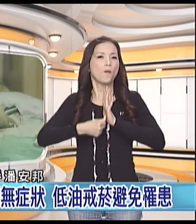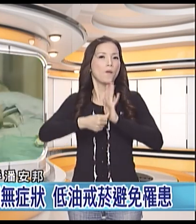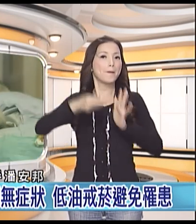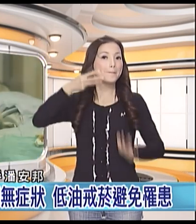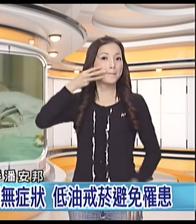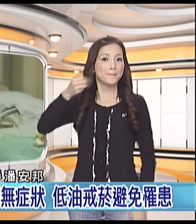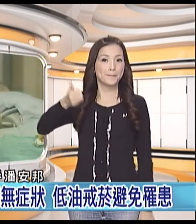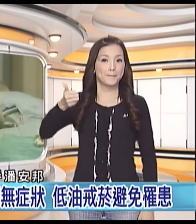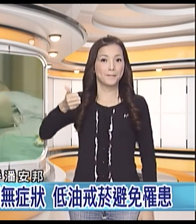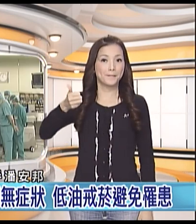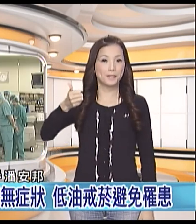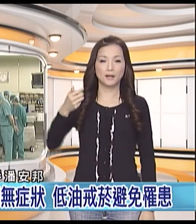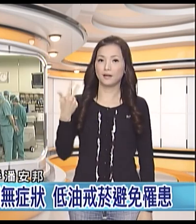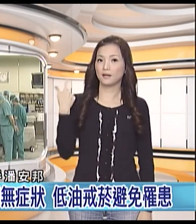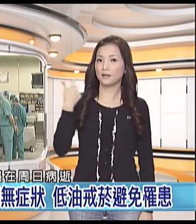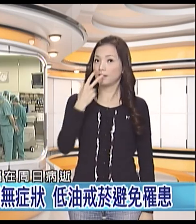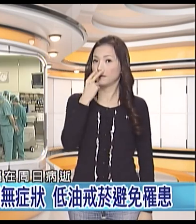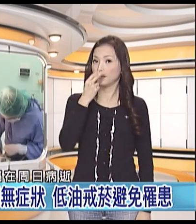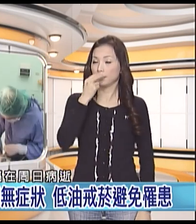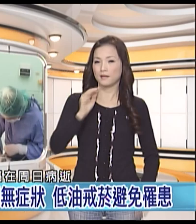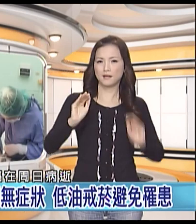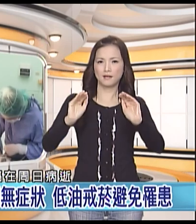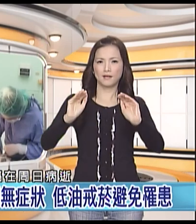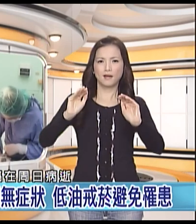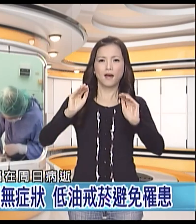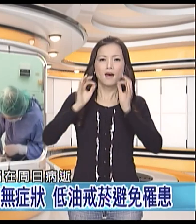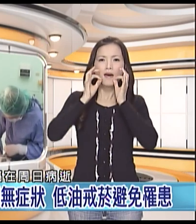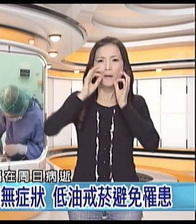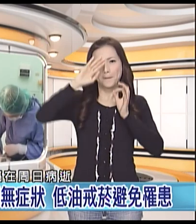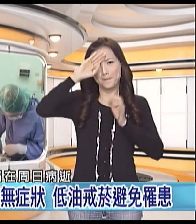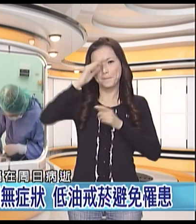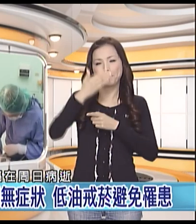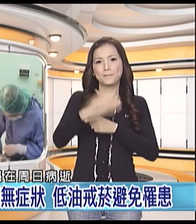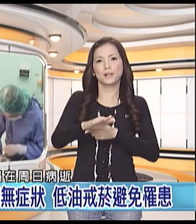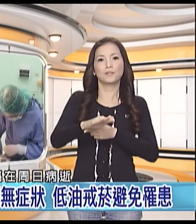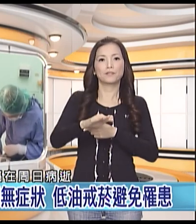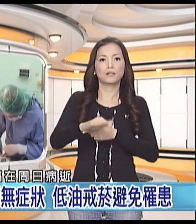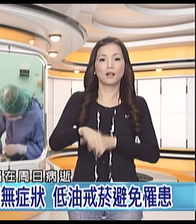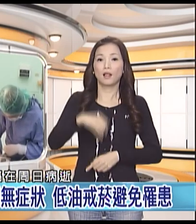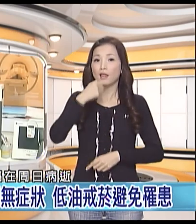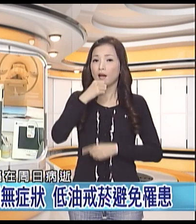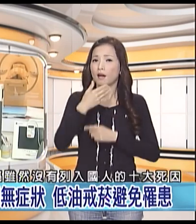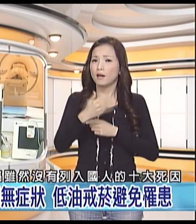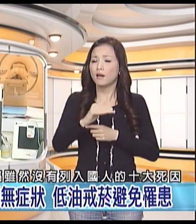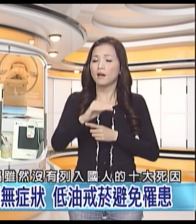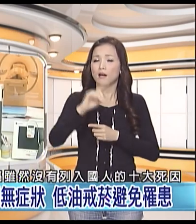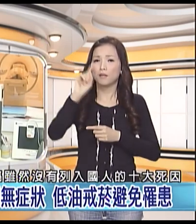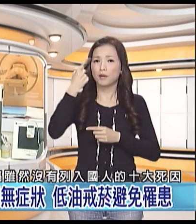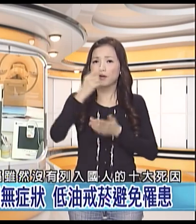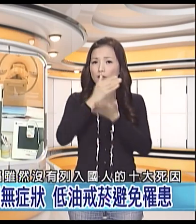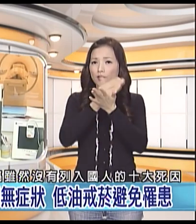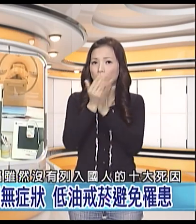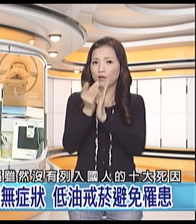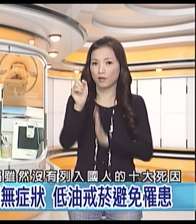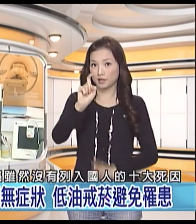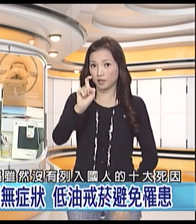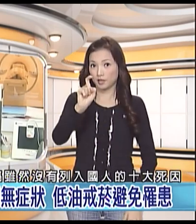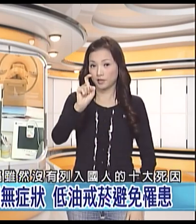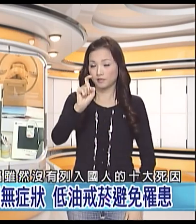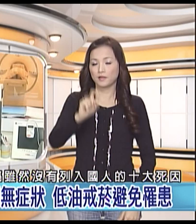手潘安邦，因为肾脏癌在周日病逝。目前肾脏癌虽然没有列入国人的